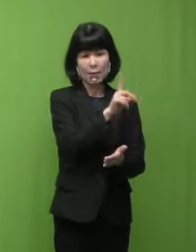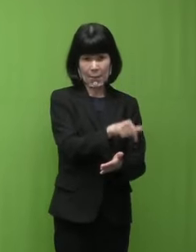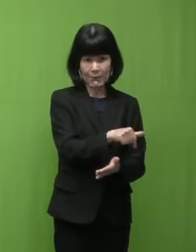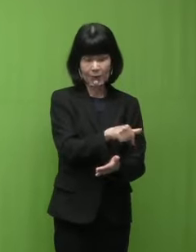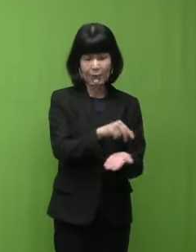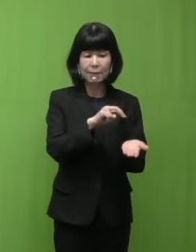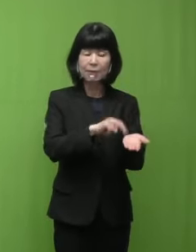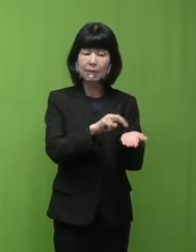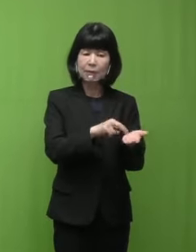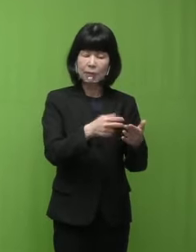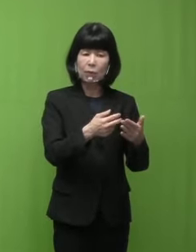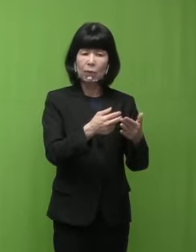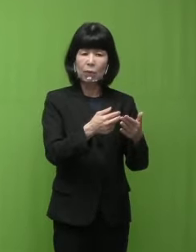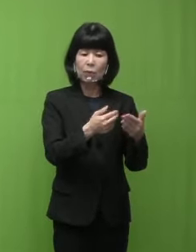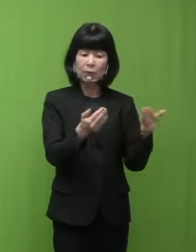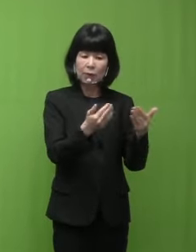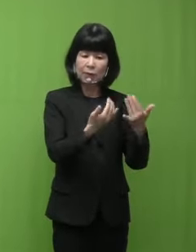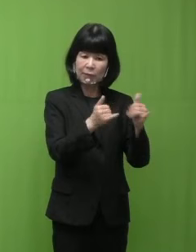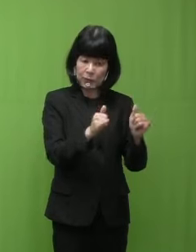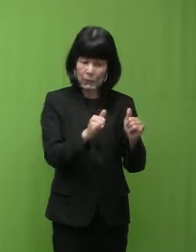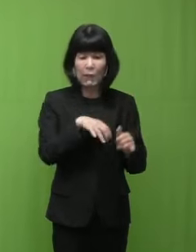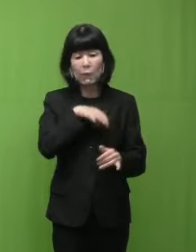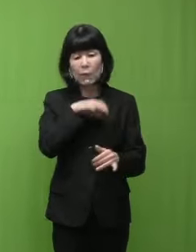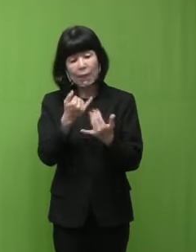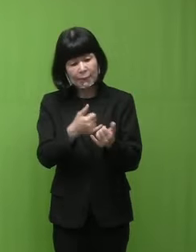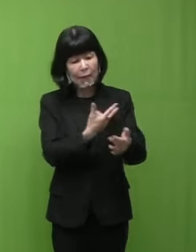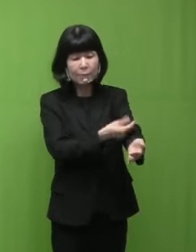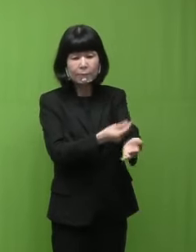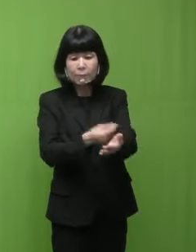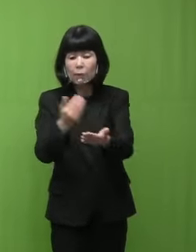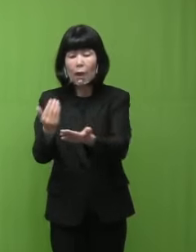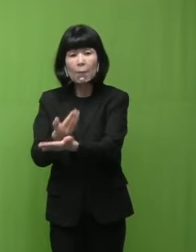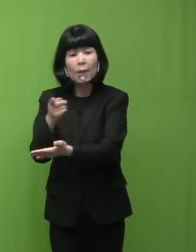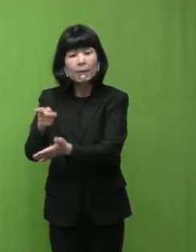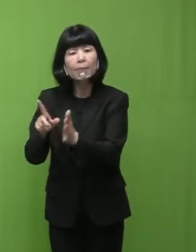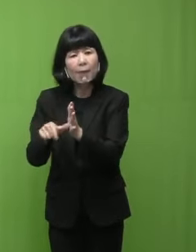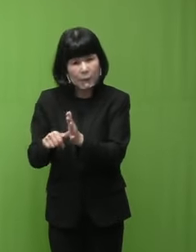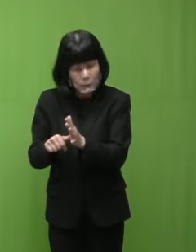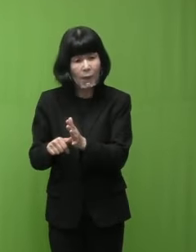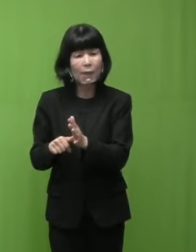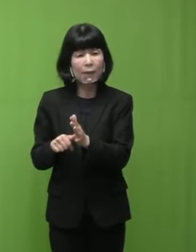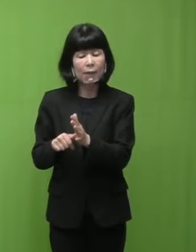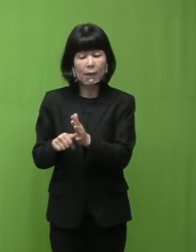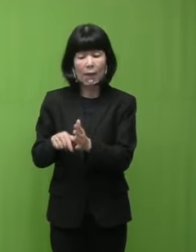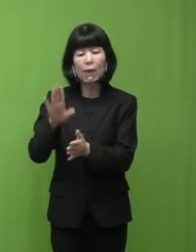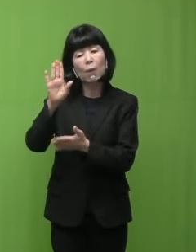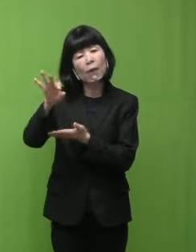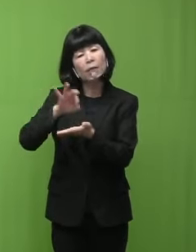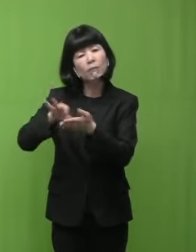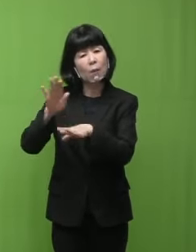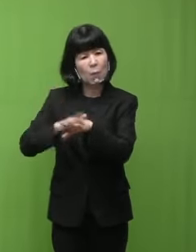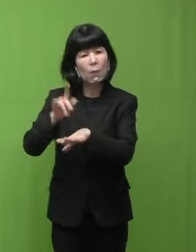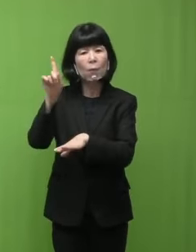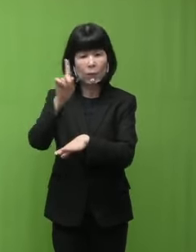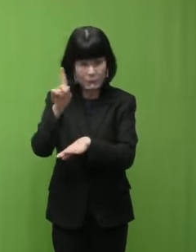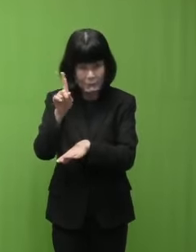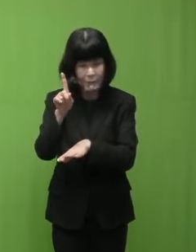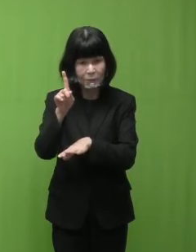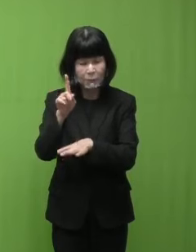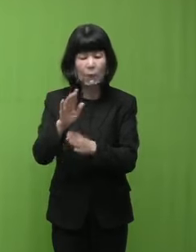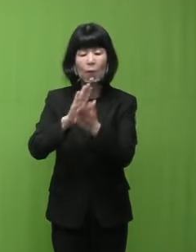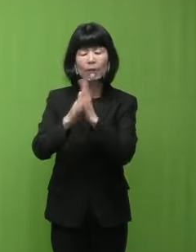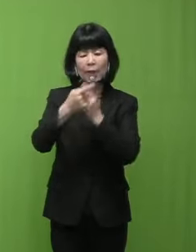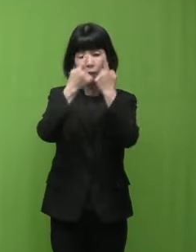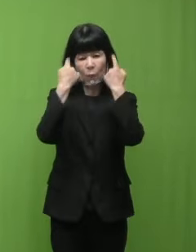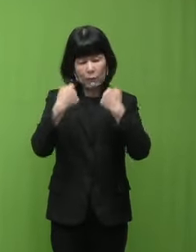8高齢者摂取余った場合に県民の皆さんに透明性を持ってこういうふうに活用させていきますよと県